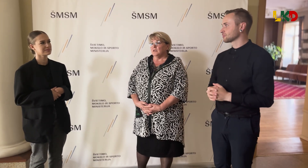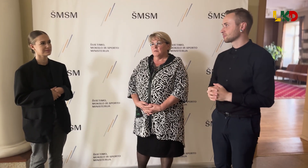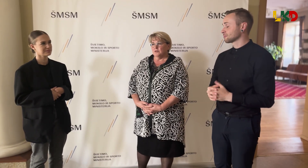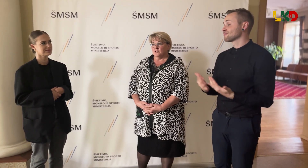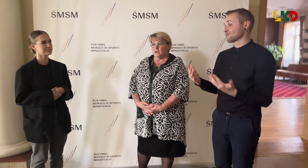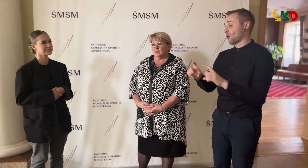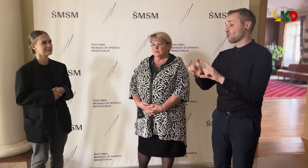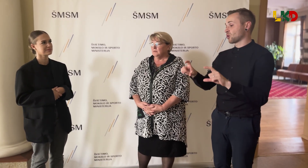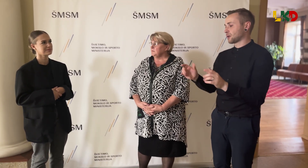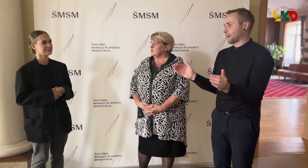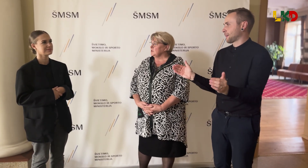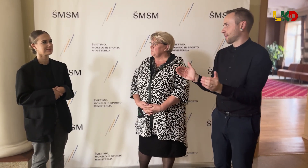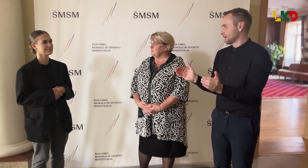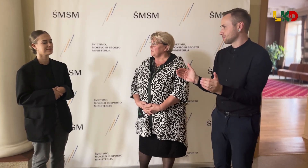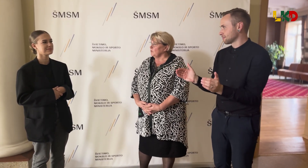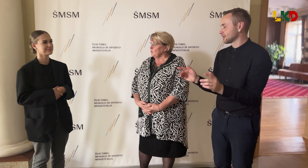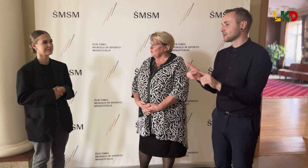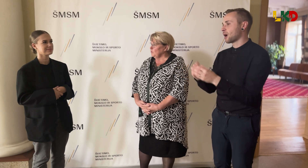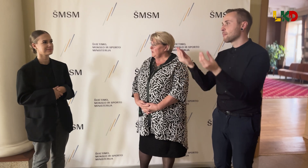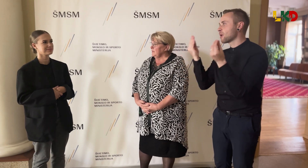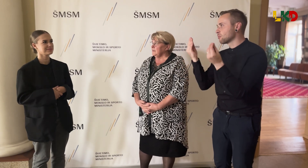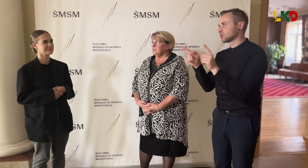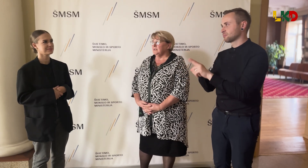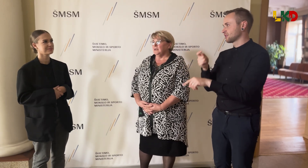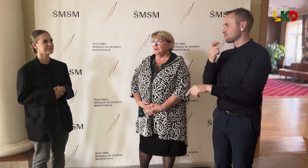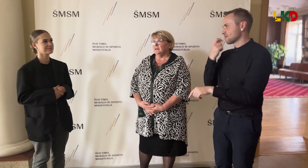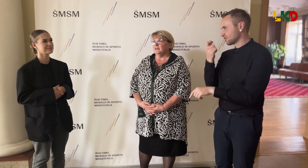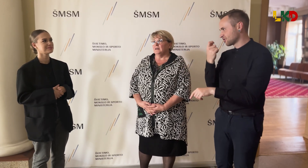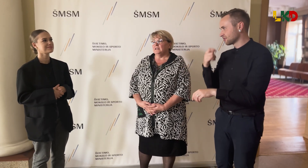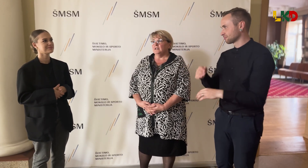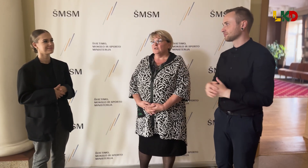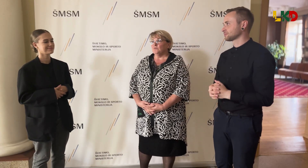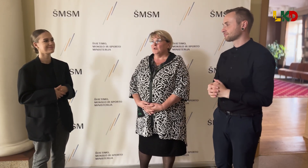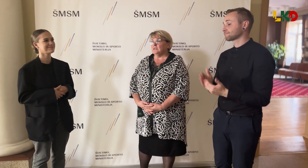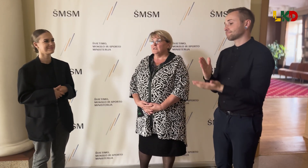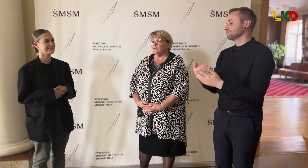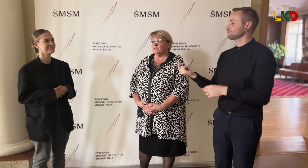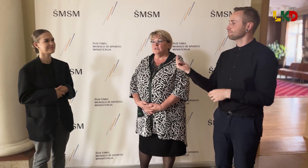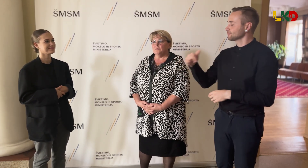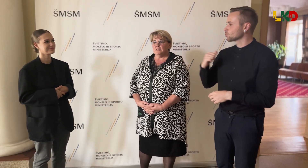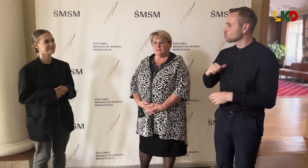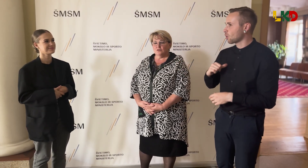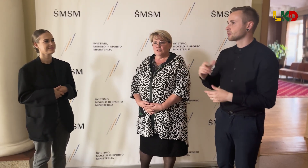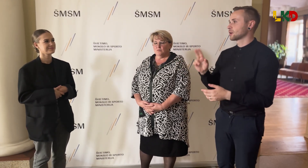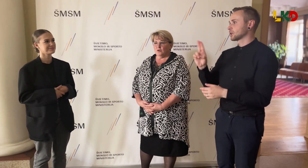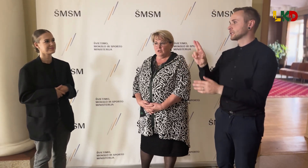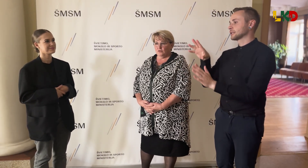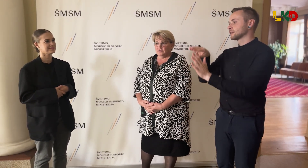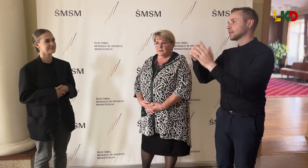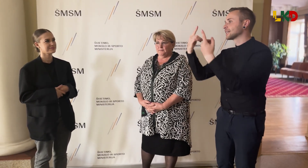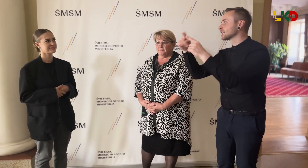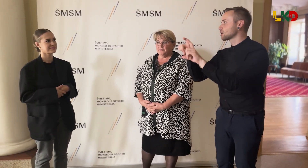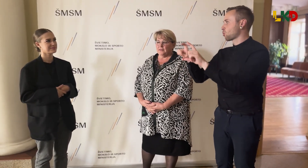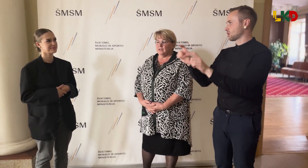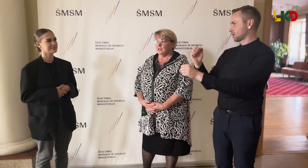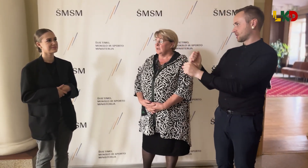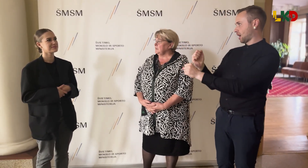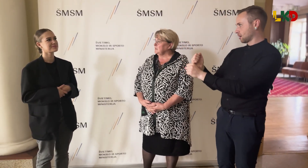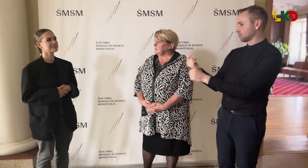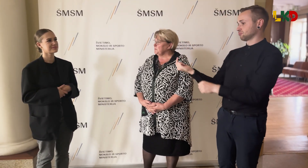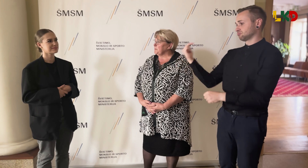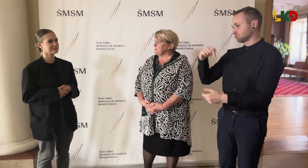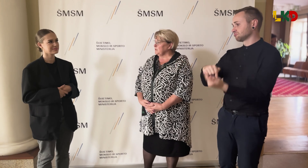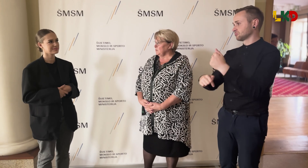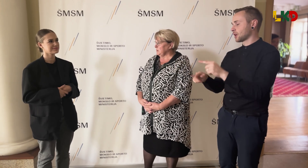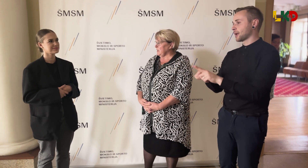Kadangi mokykla maža, mažai pamokų, tai ateina žmonės dirbantys kitose mokyklose. Ir jie